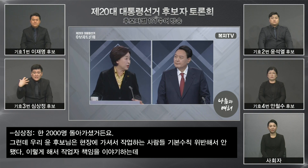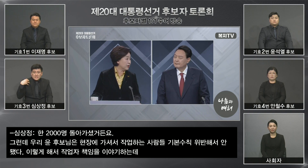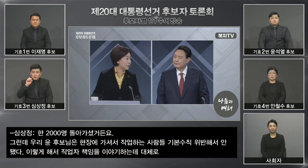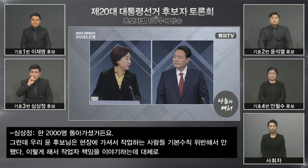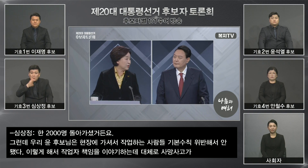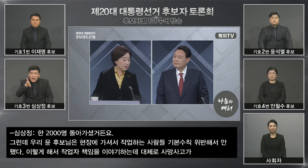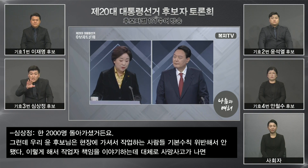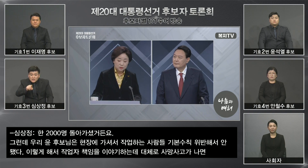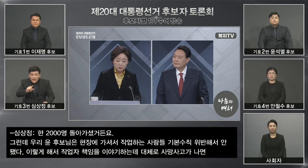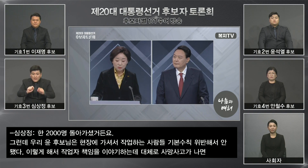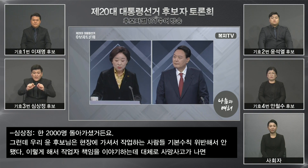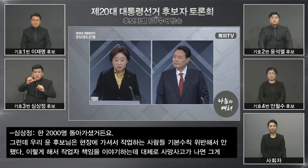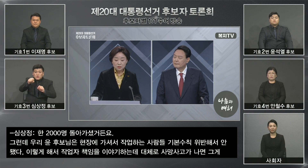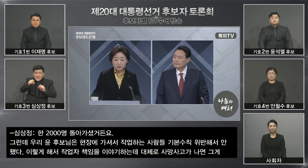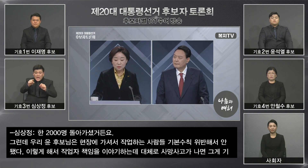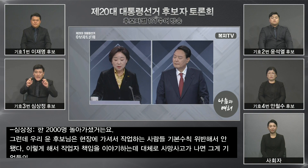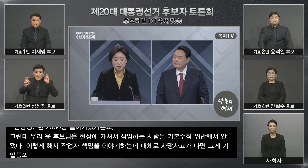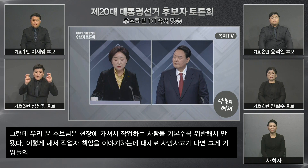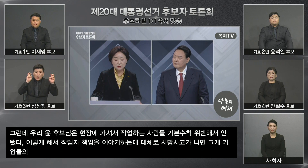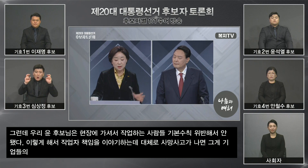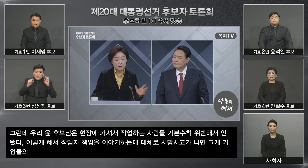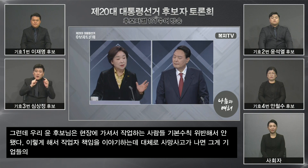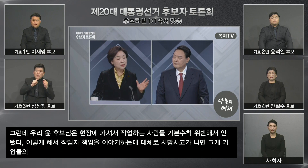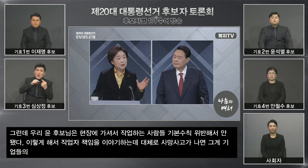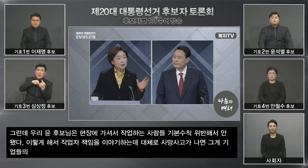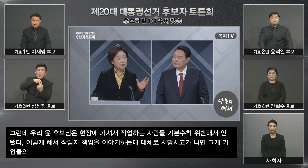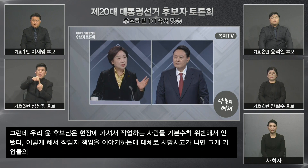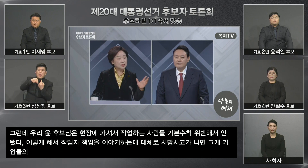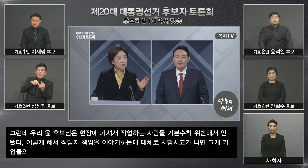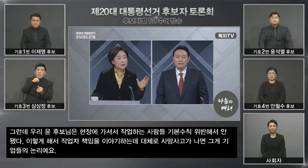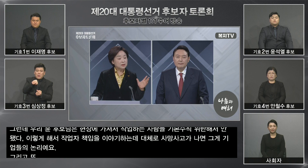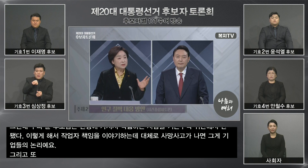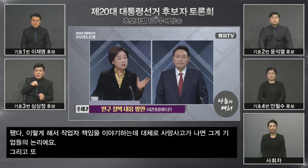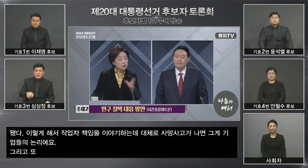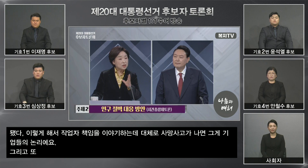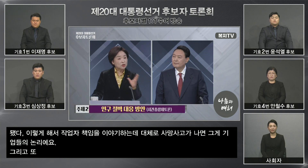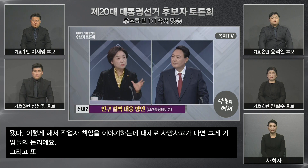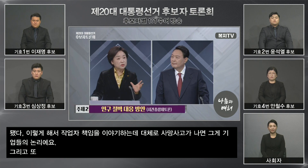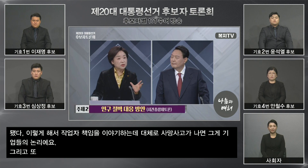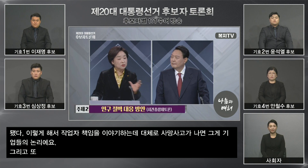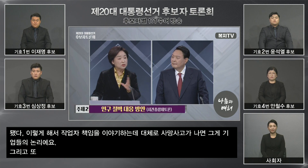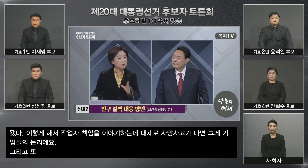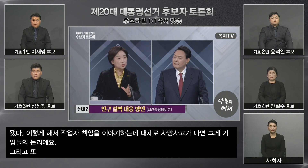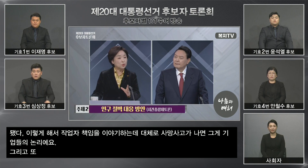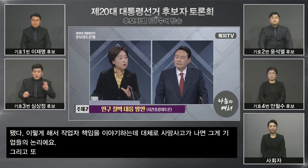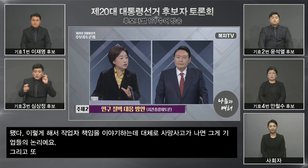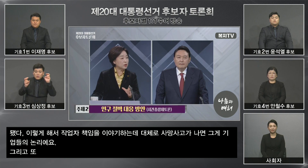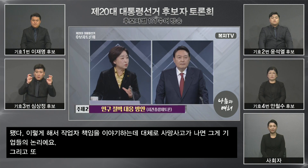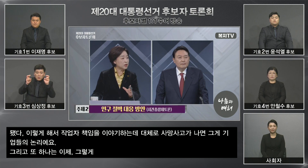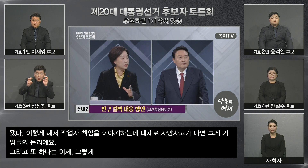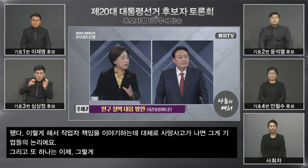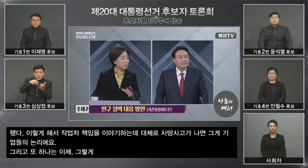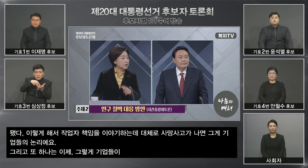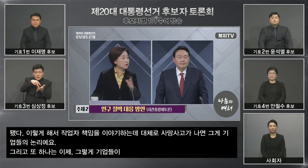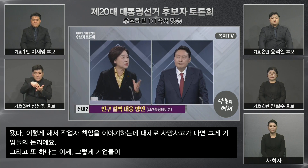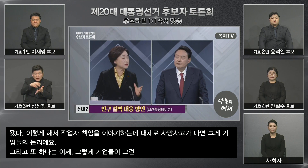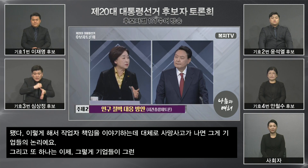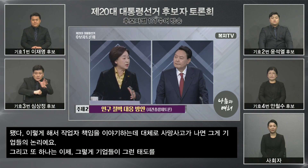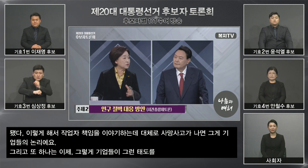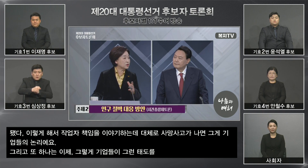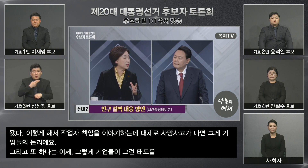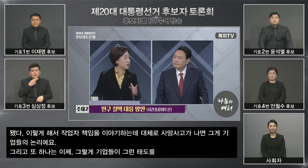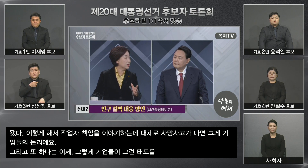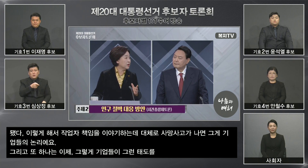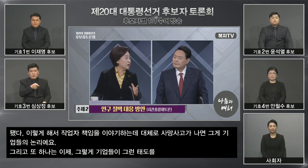기업들의 논리예요. 그리고 또 하나는 이제 그렇게 기업들이 그런 태도를 보이기 때문에